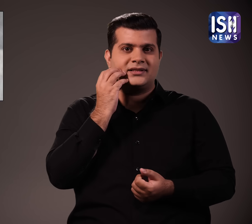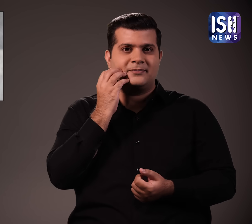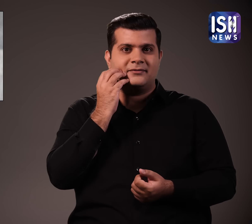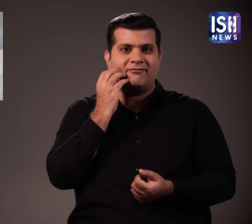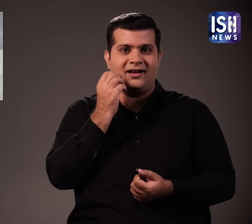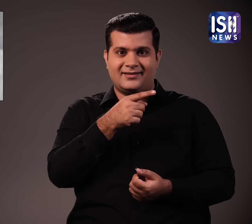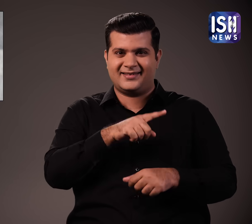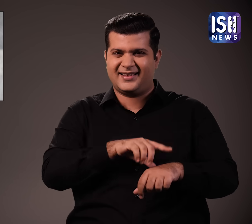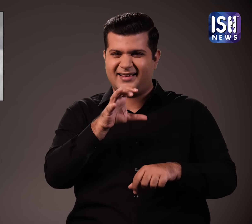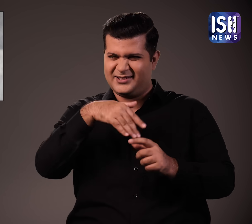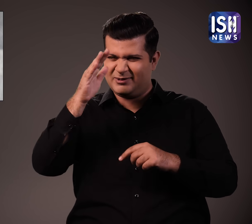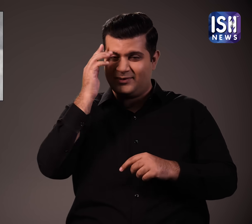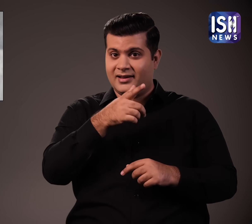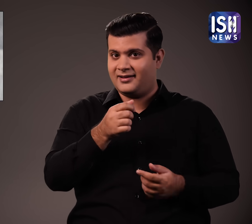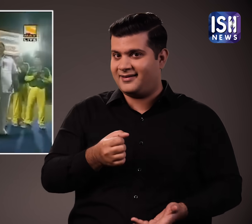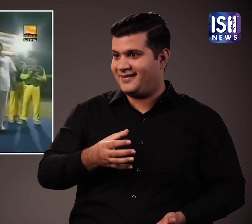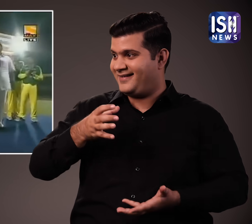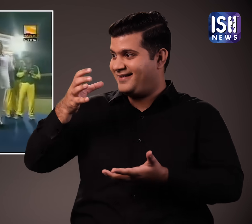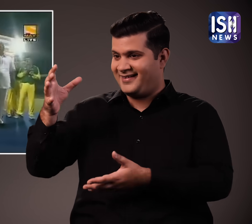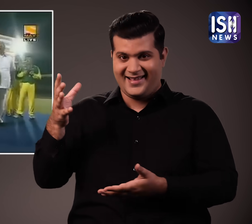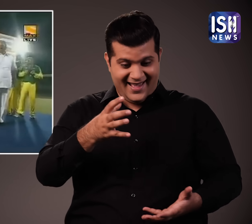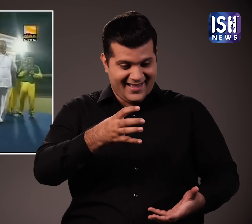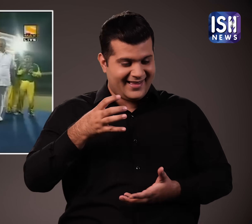शराद पवार से टोफी लेते समय उन्हें मन से धक्का दे दिया था